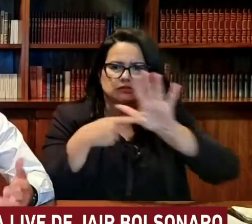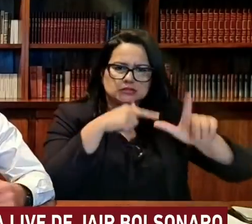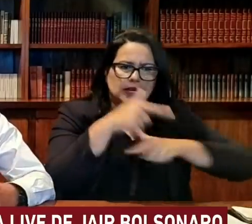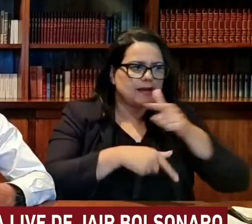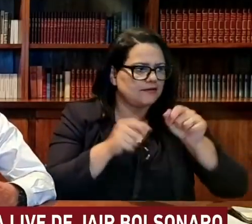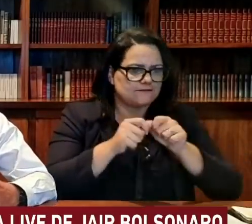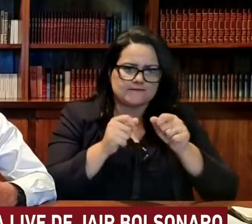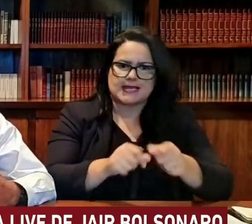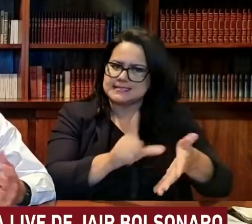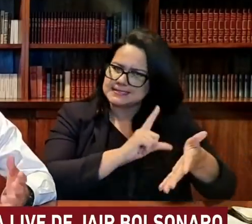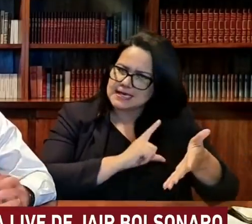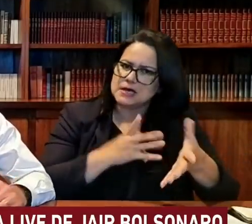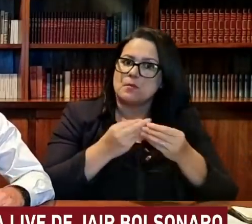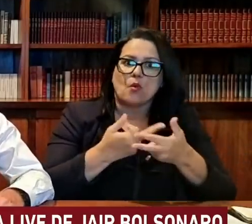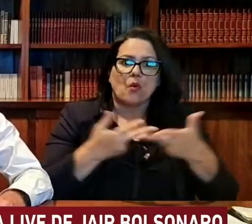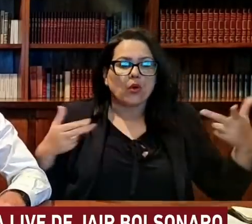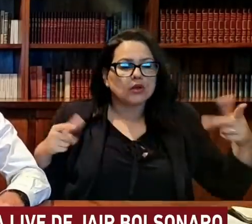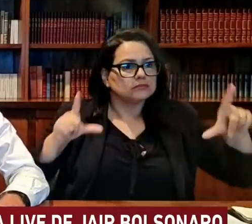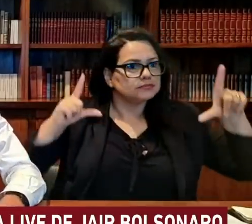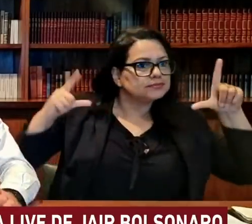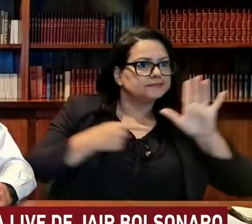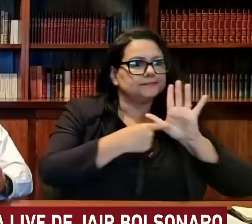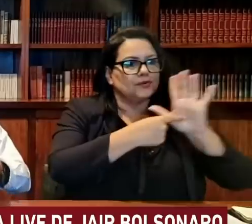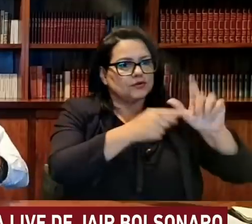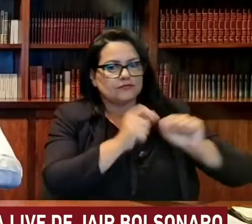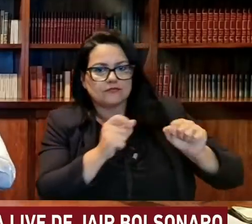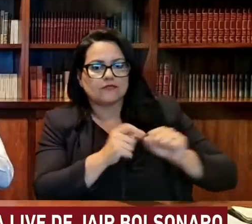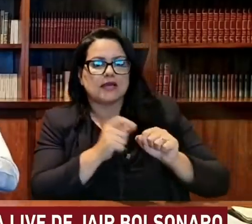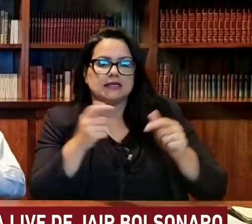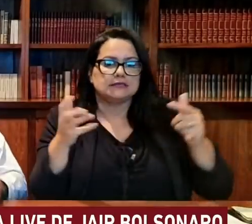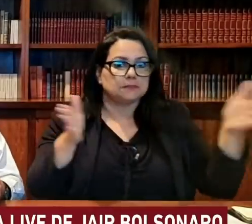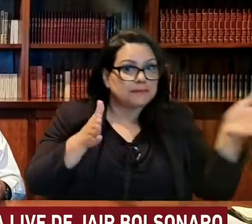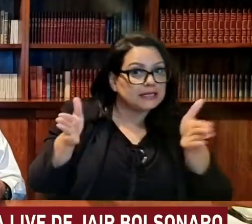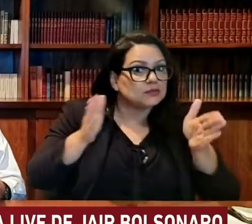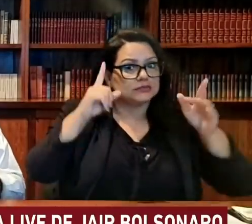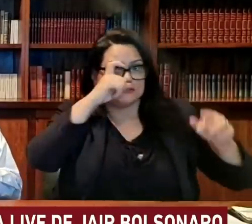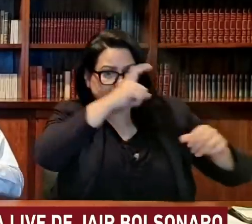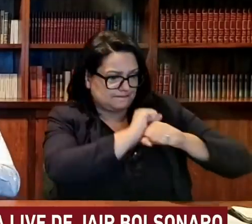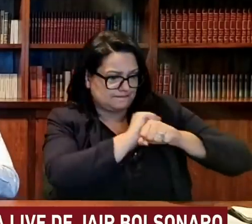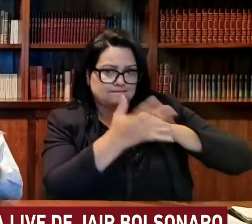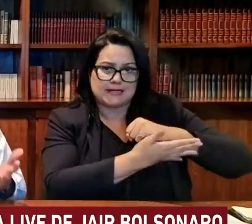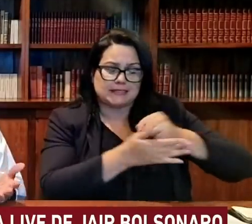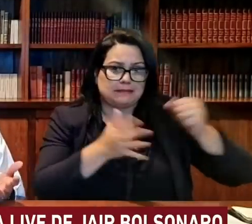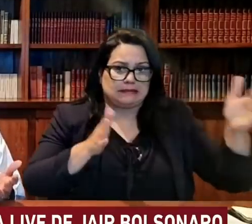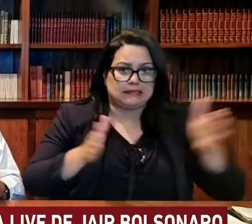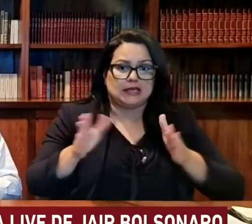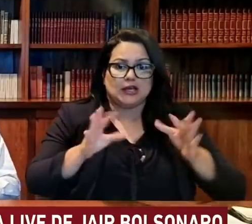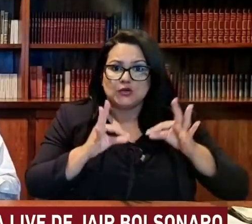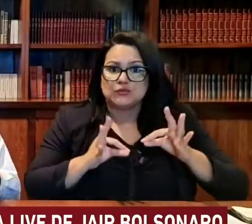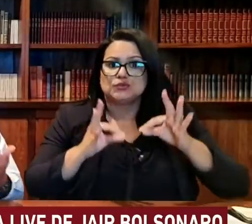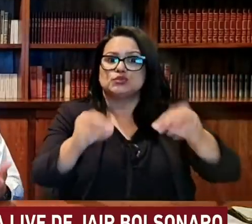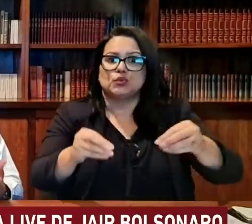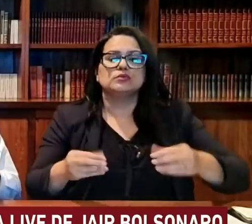ele fez, teve muita exposição, passamos momentos difíceis na pandemia, todos os ministros